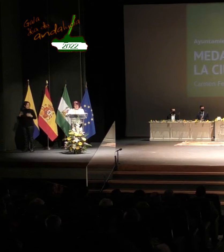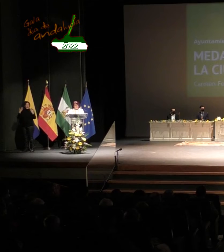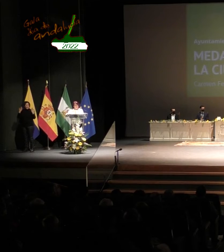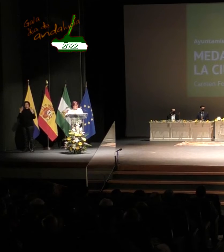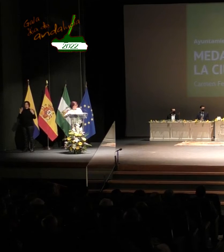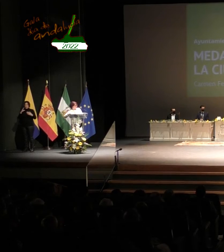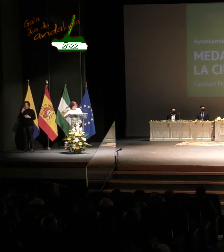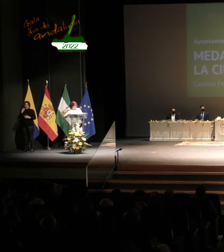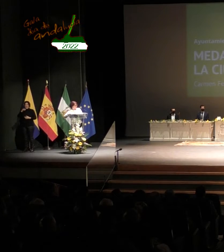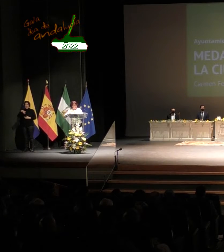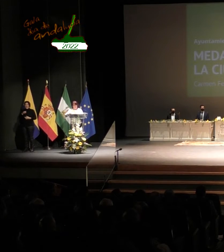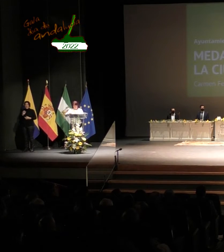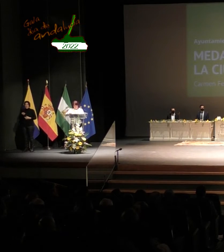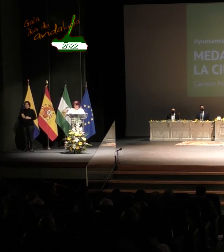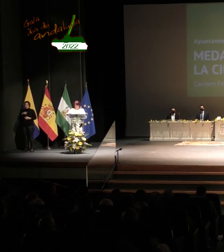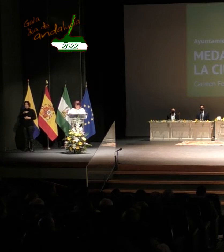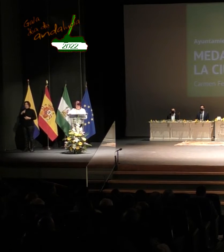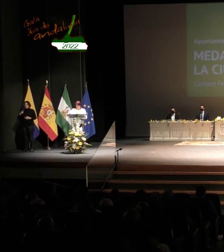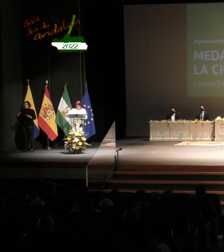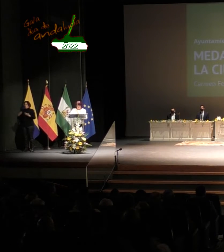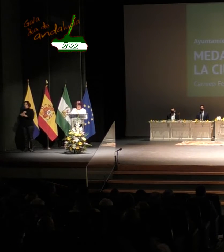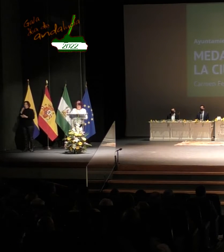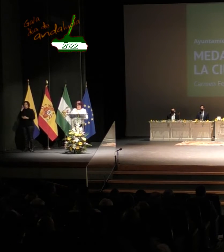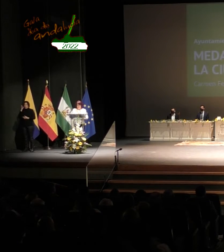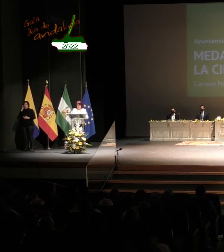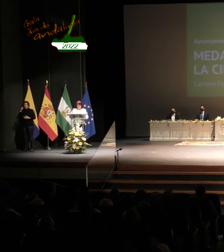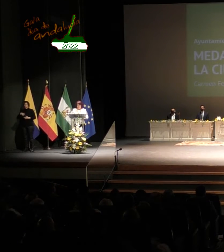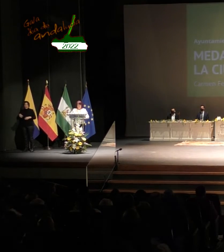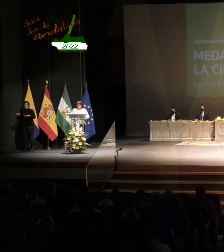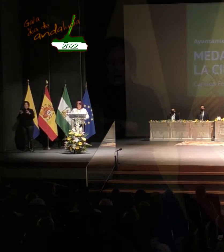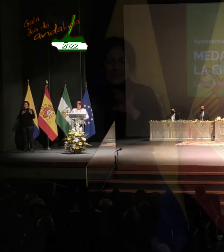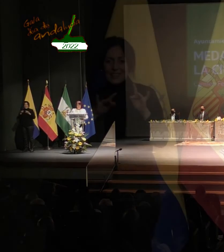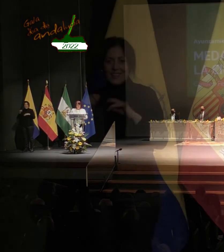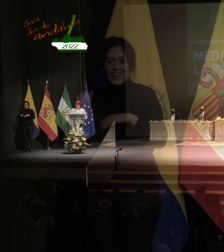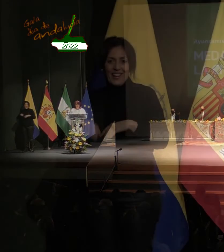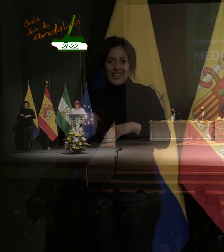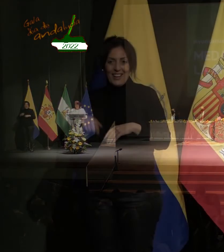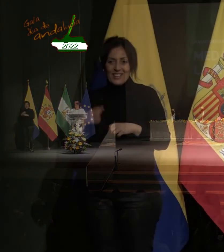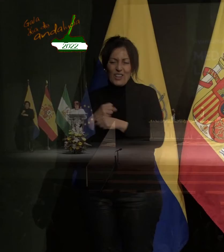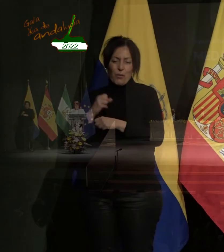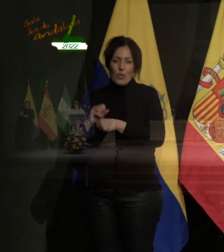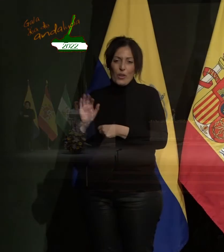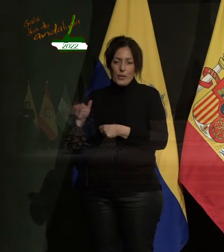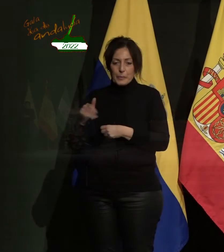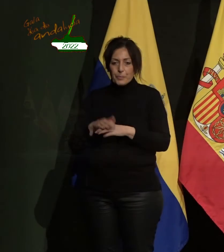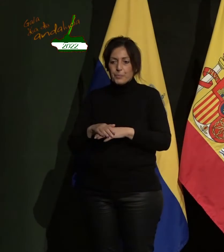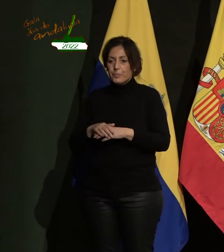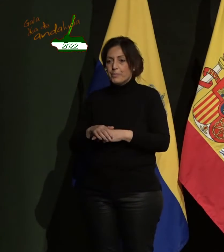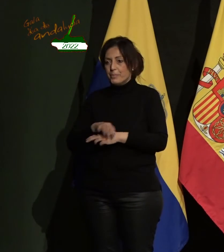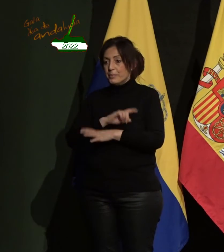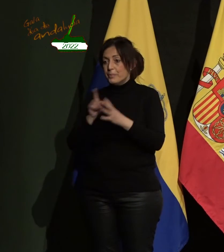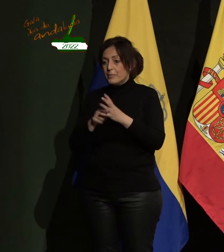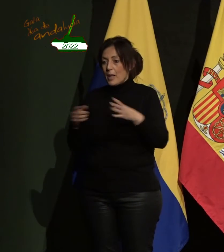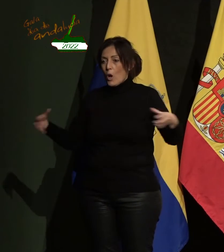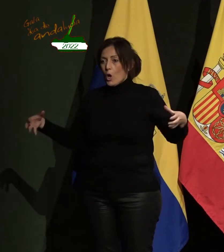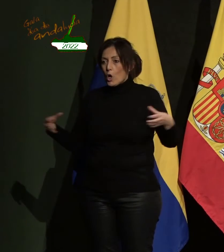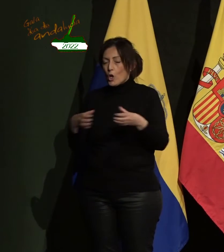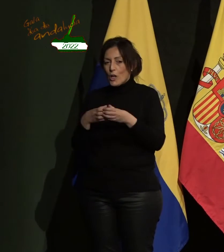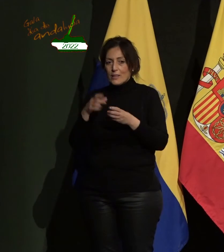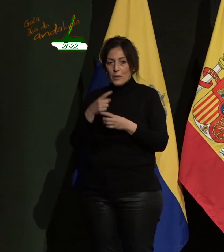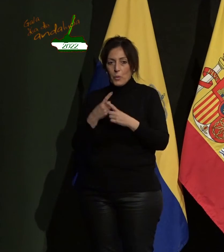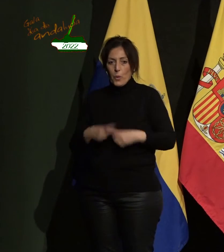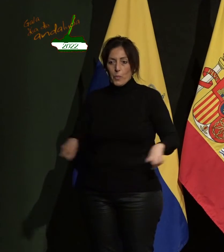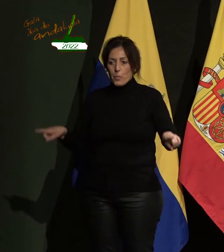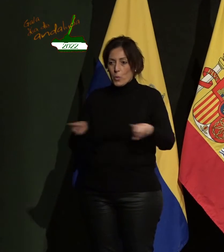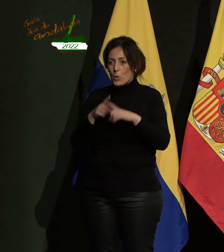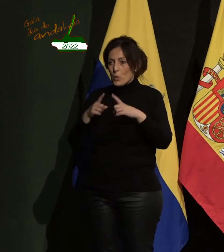Enhorabuena, Carmen, y a tantas Cármenes, ¿no?, que tenemos en nuestra tierra. Continuamos ahora con un colectivo que le ha puesto música